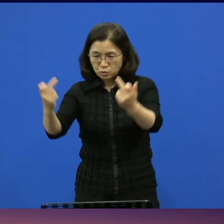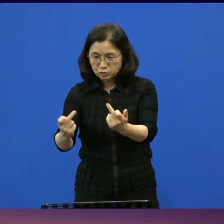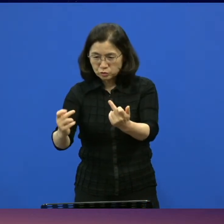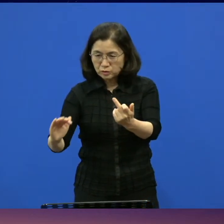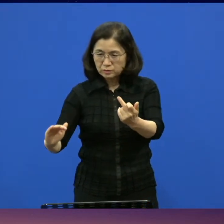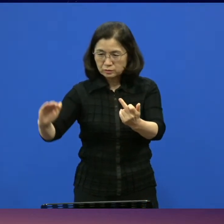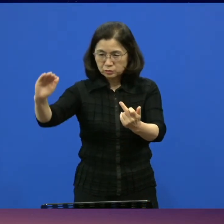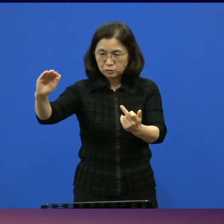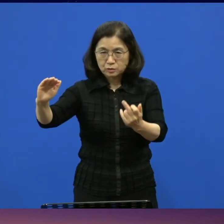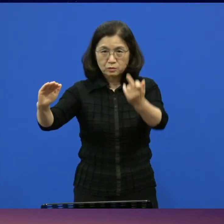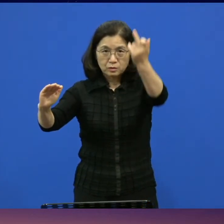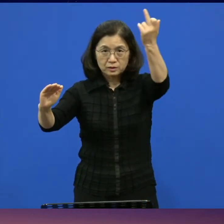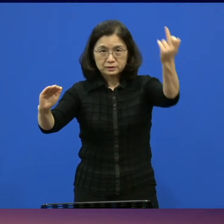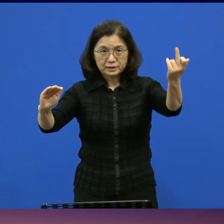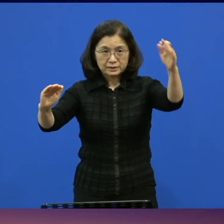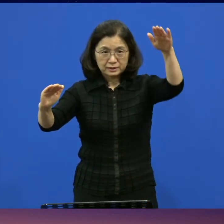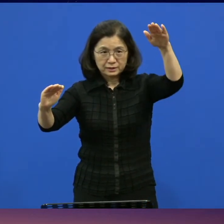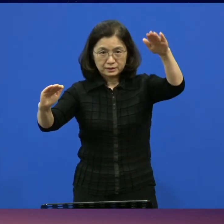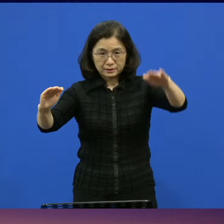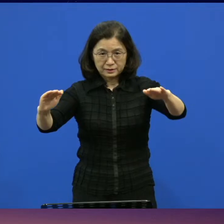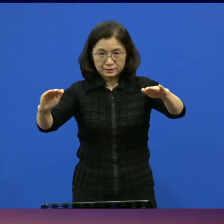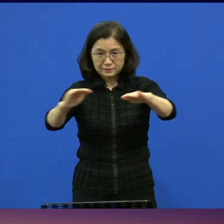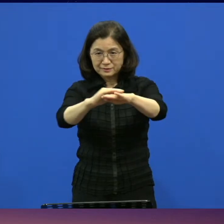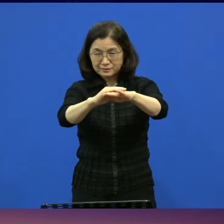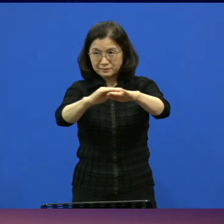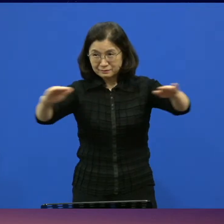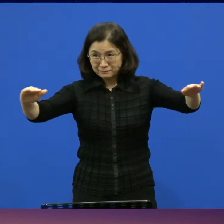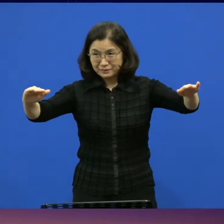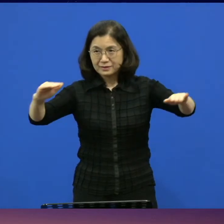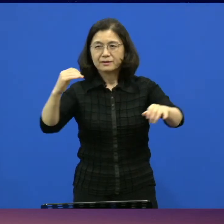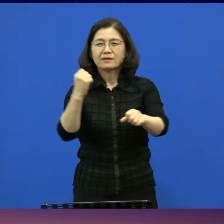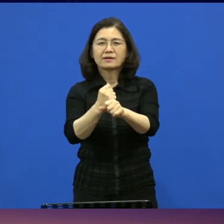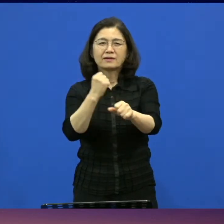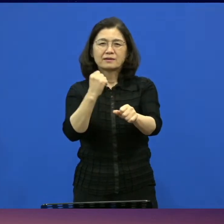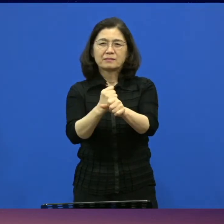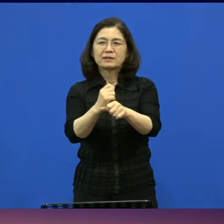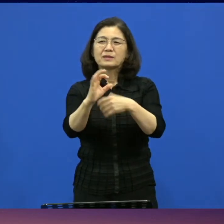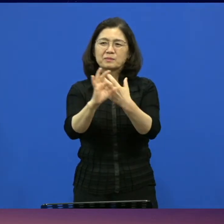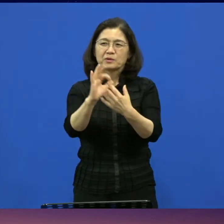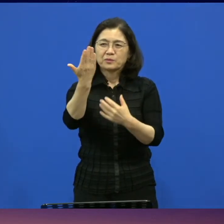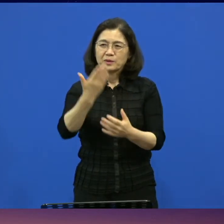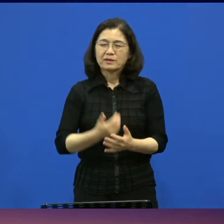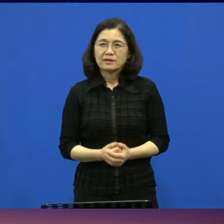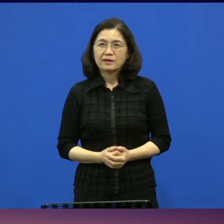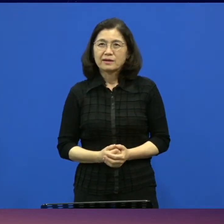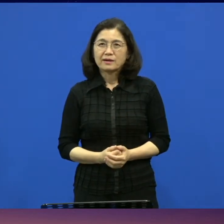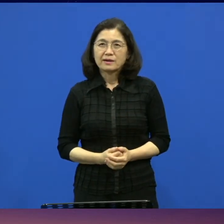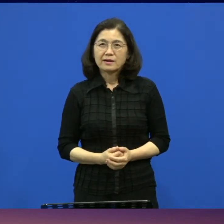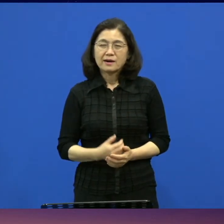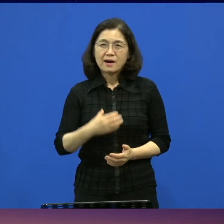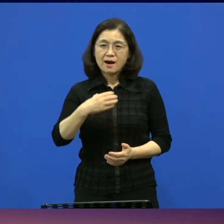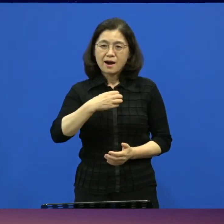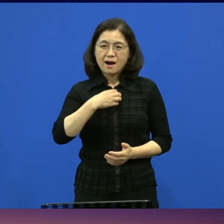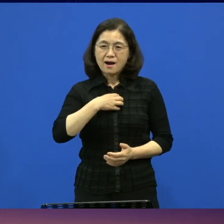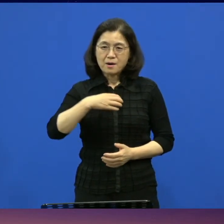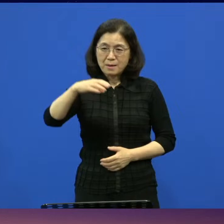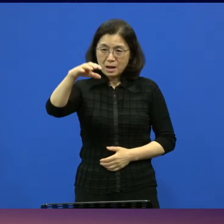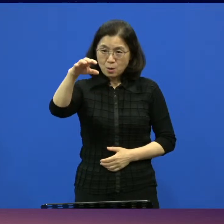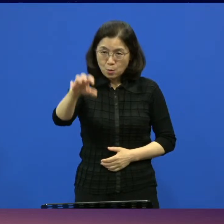언덕을 낮춰야 대로가 만들어진다는 겁니다. 예. 이 험한 곳이 평지가 되고 하는